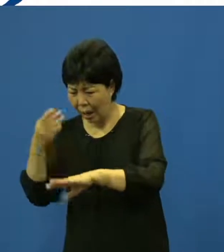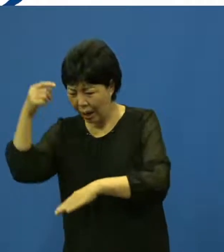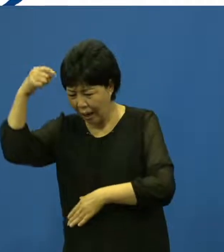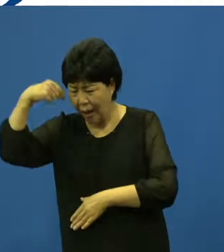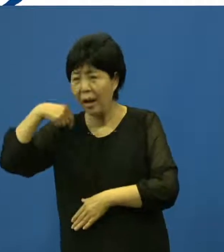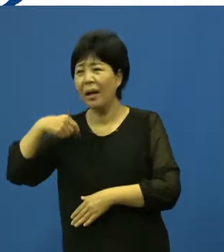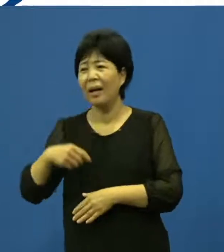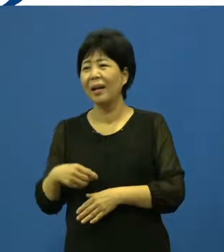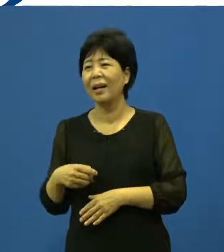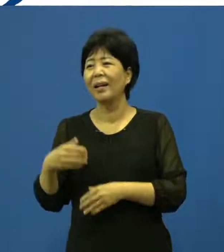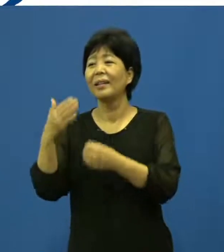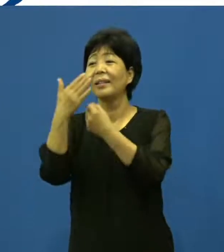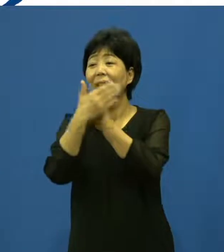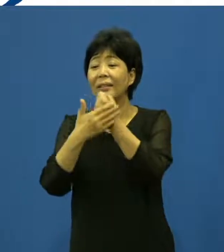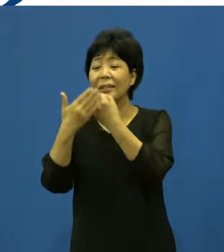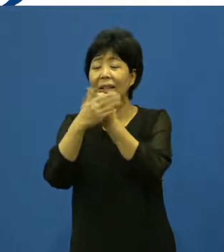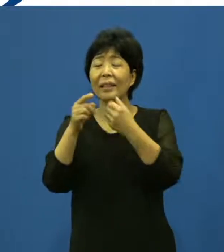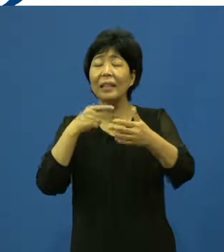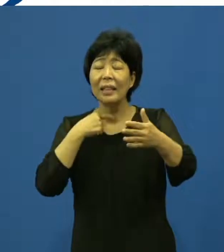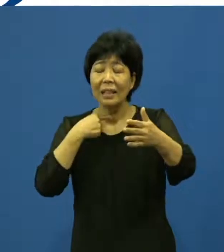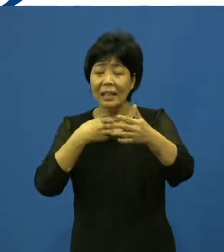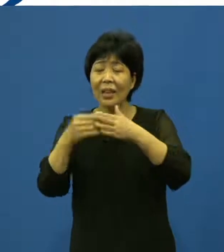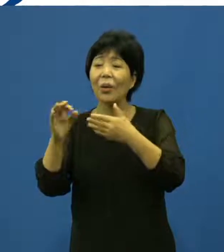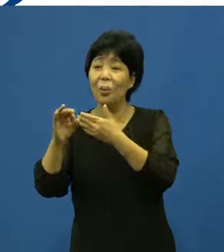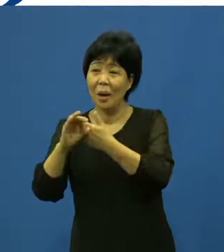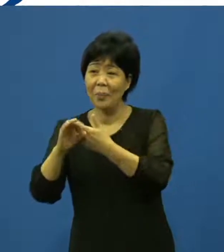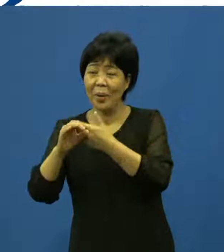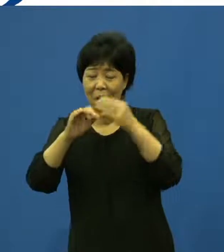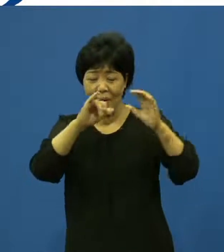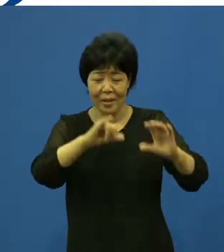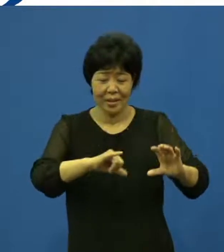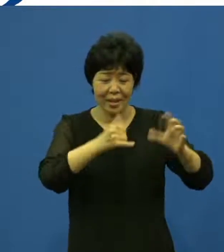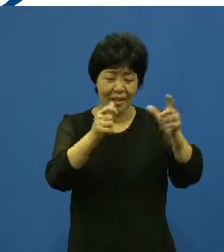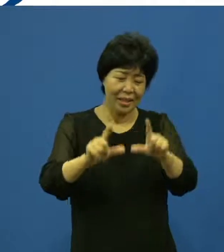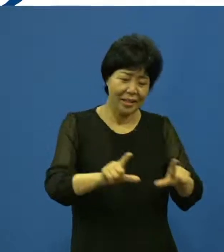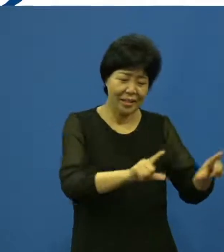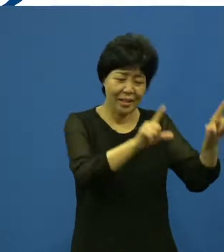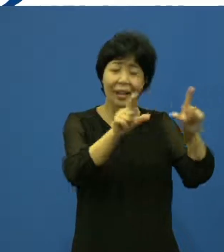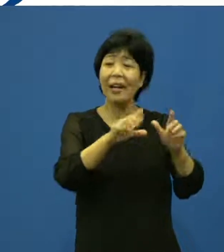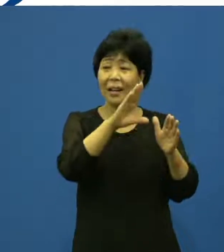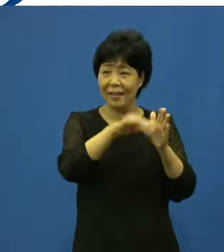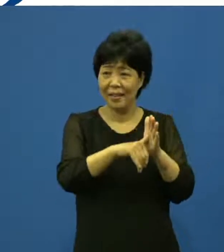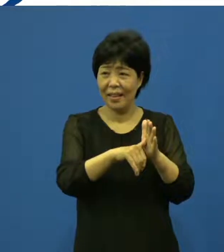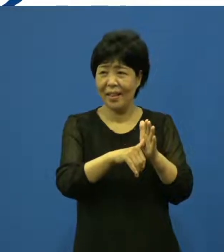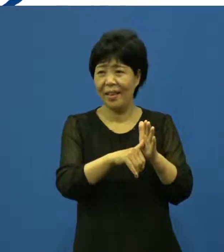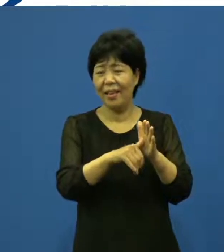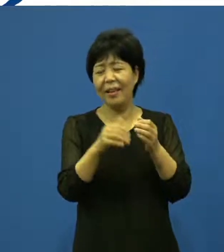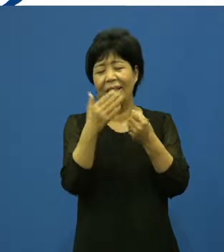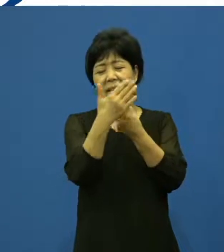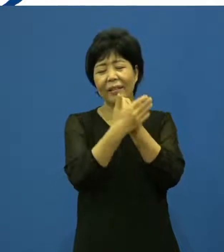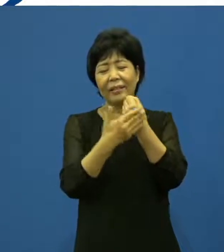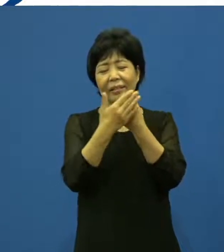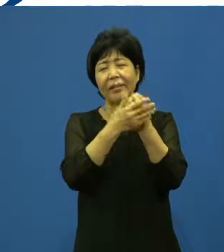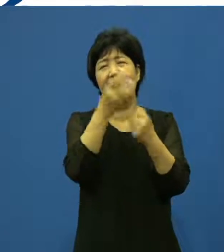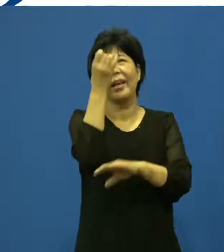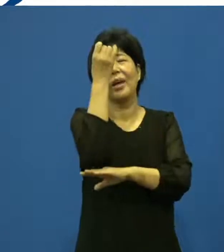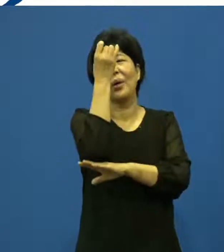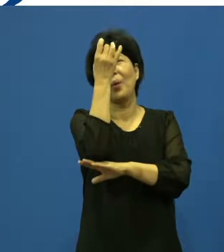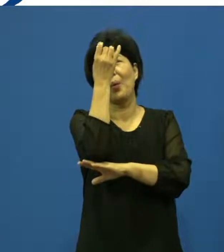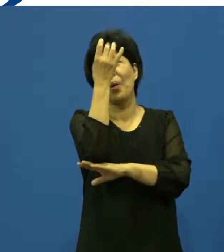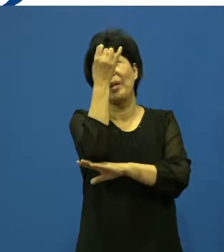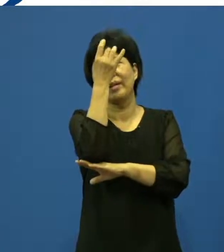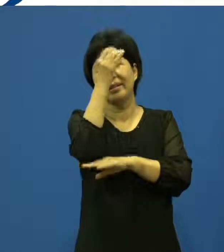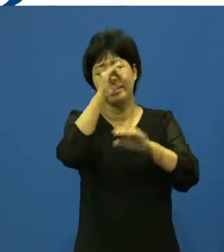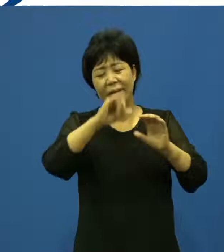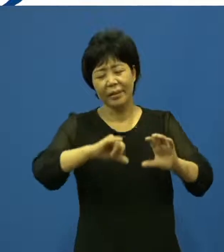우리가 하나님의 은혜를 경험한 사람이라면 세상 속에서 우리가 살아갈 때 마찬가지예요. 그 은혜의 원리를 세상 가운데